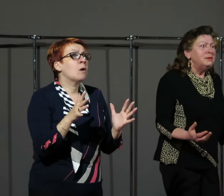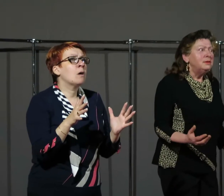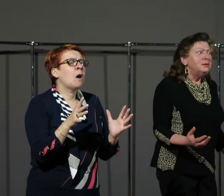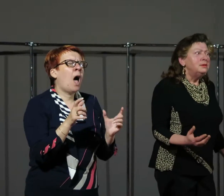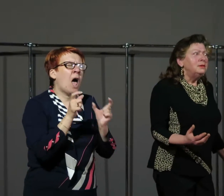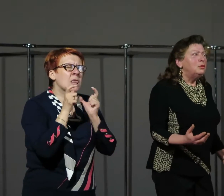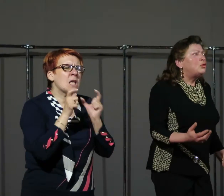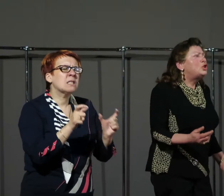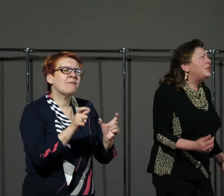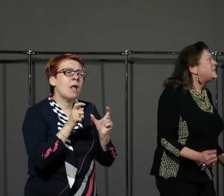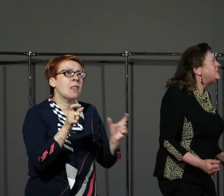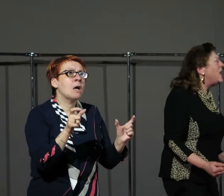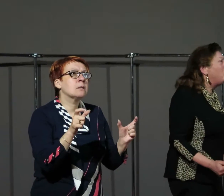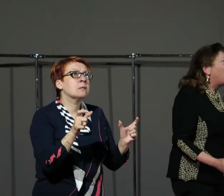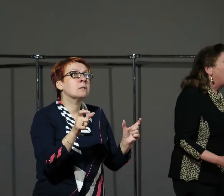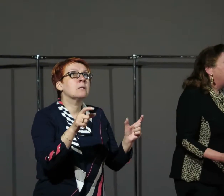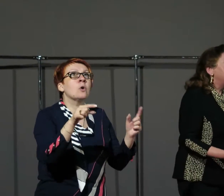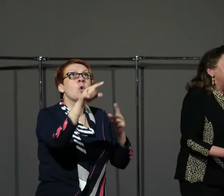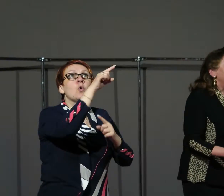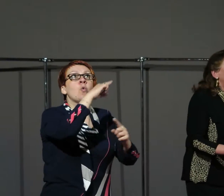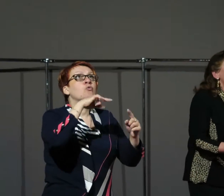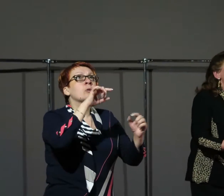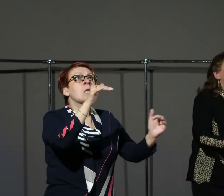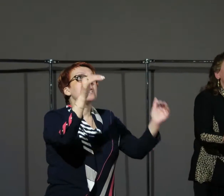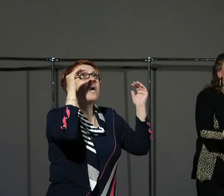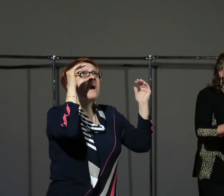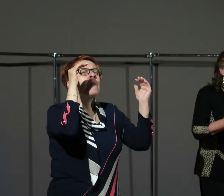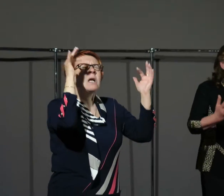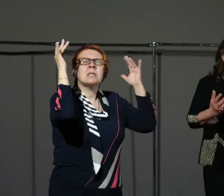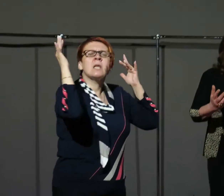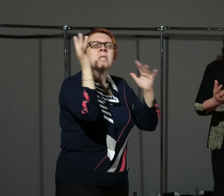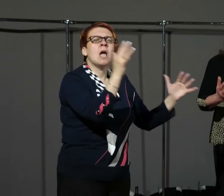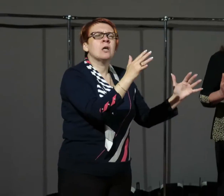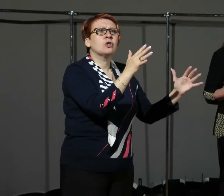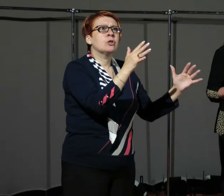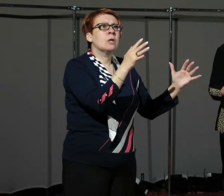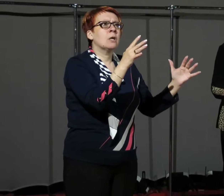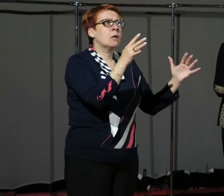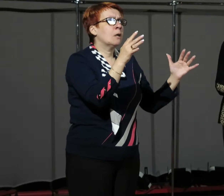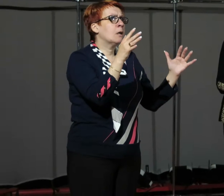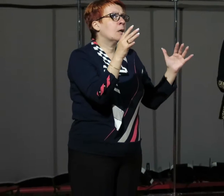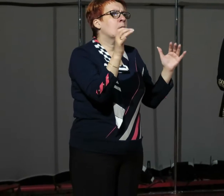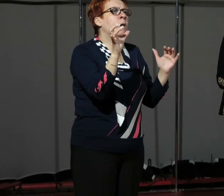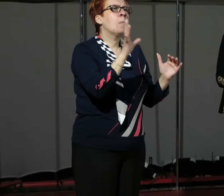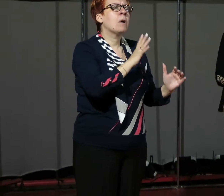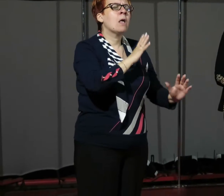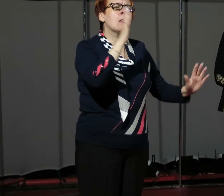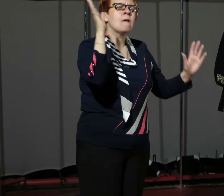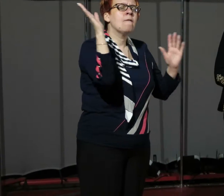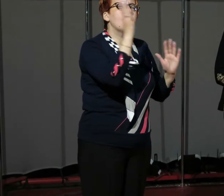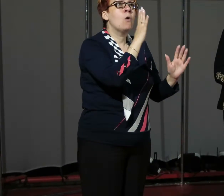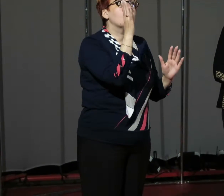отозвалась. Кружилось небо, снежное, рябое, был